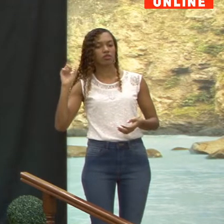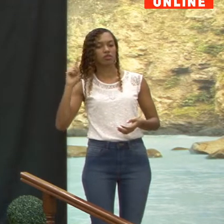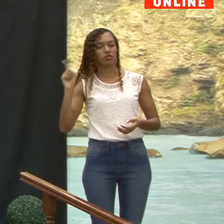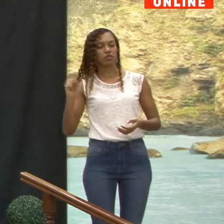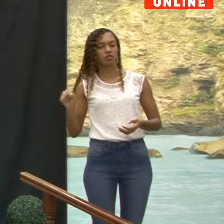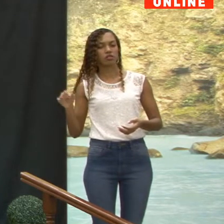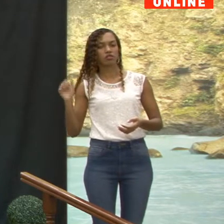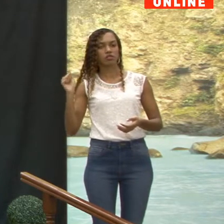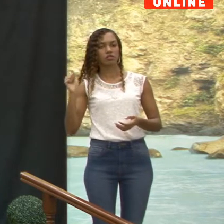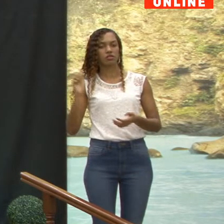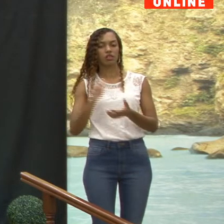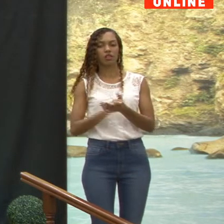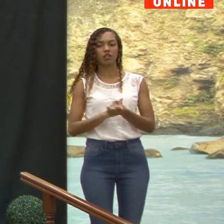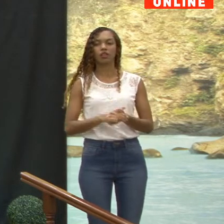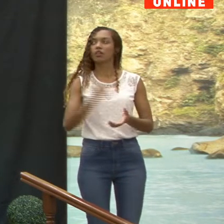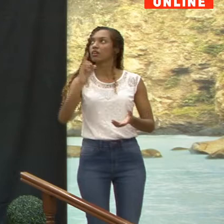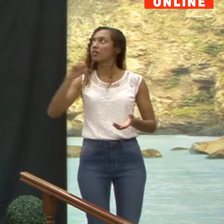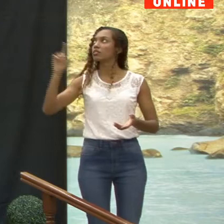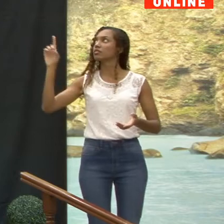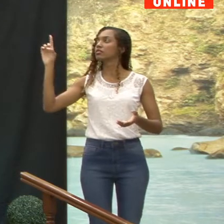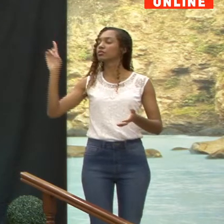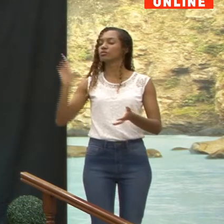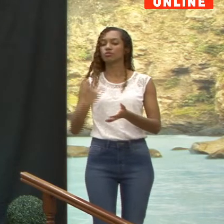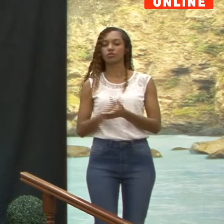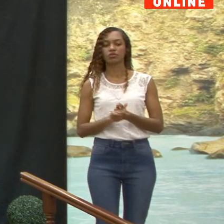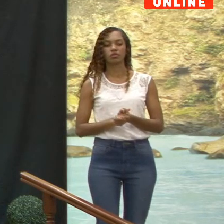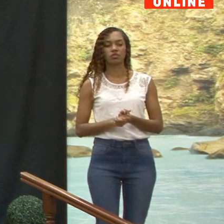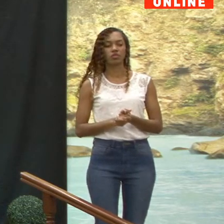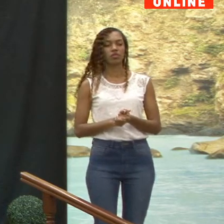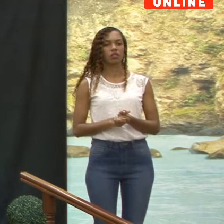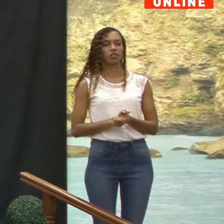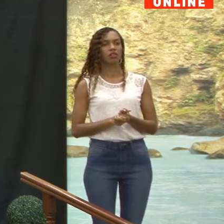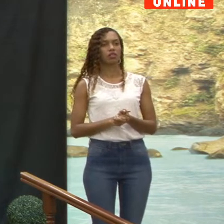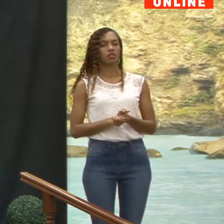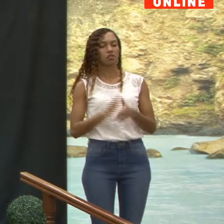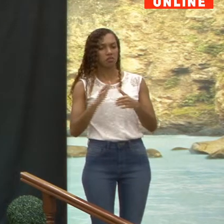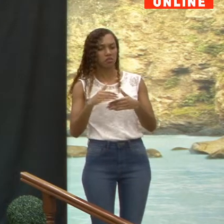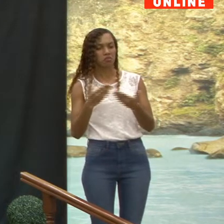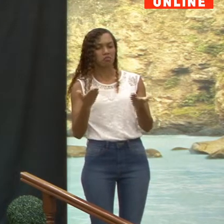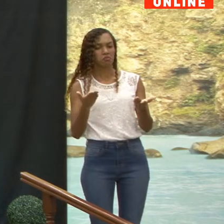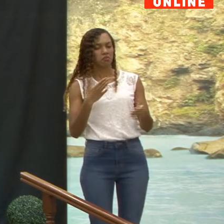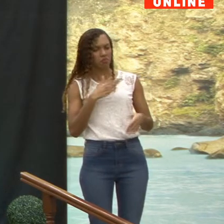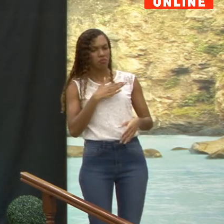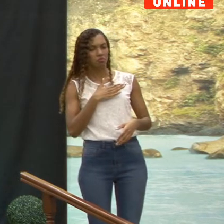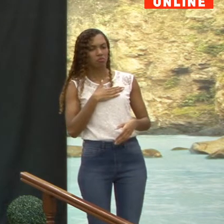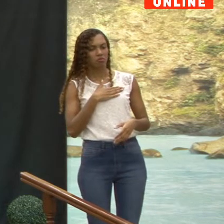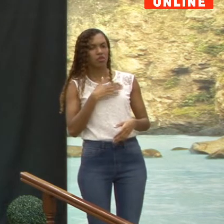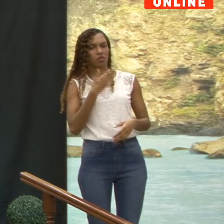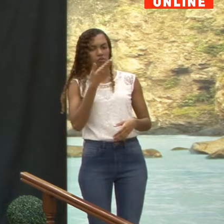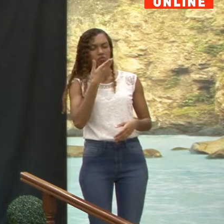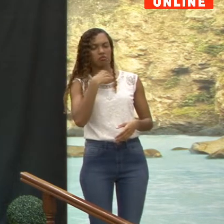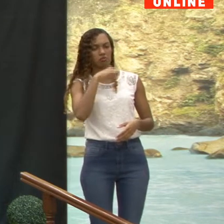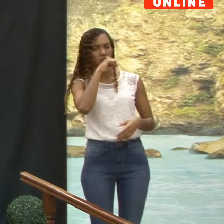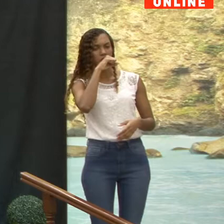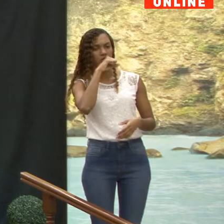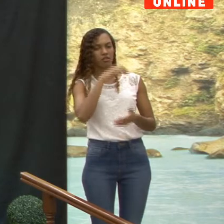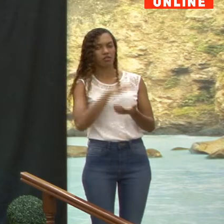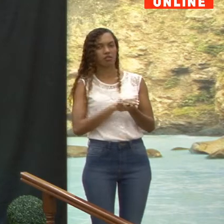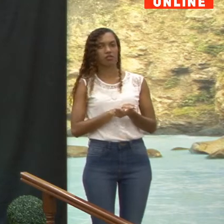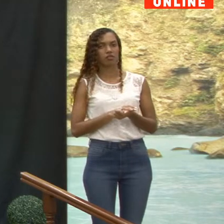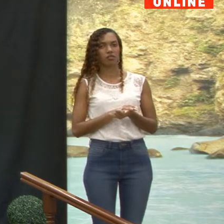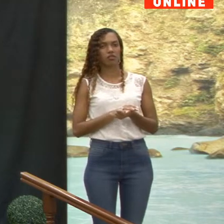assim: será que meu pai vai me receber? Ele olha para a árvore e não vê um lenço